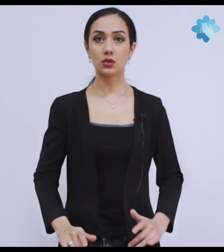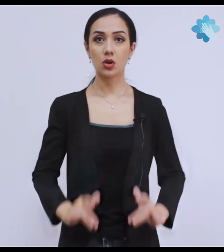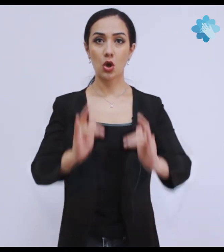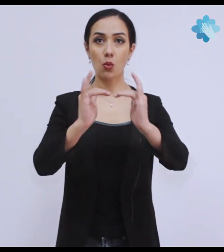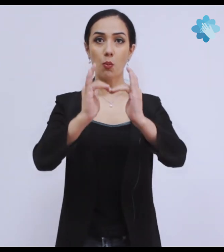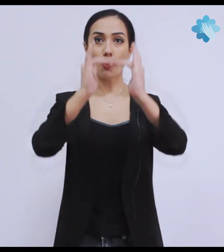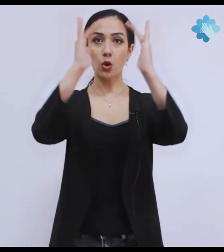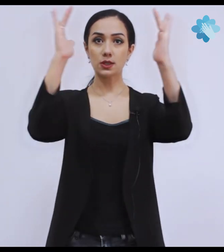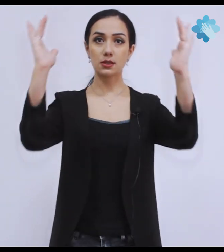мост